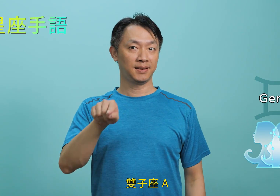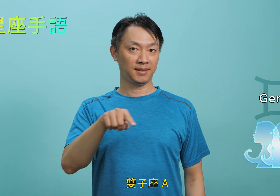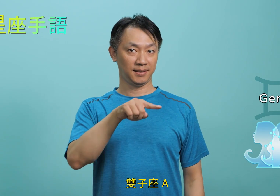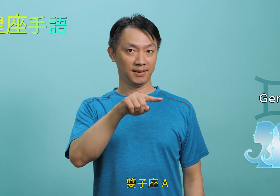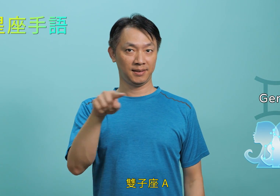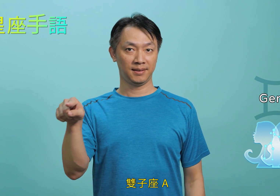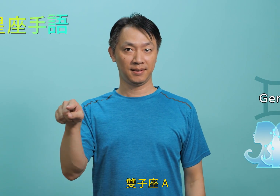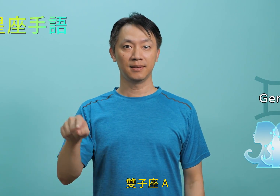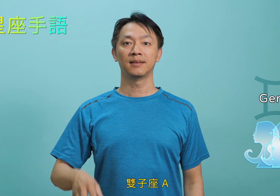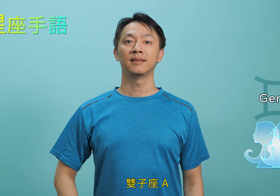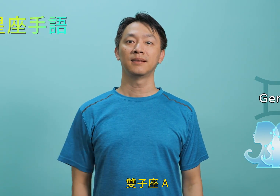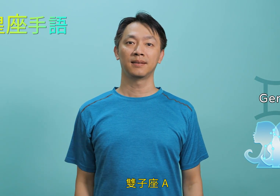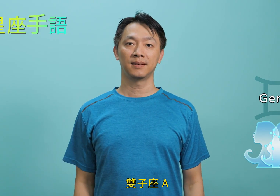双子座 A，